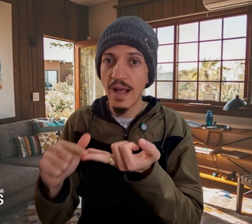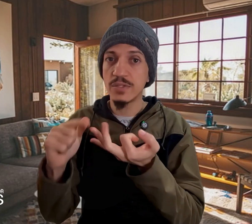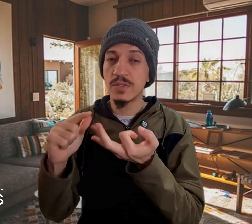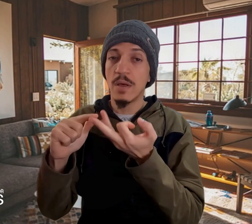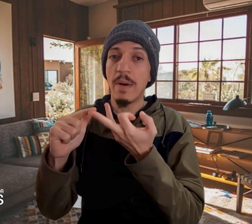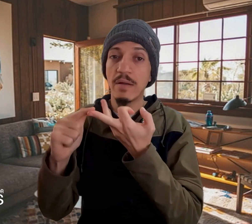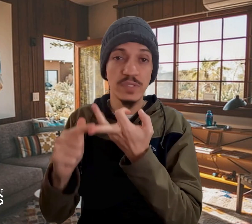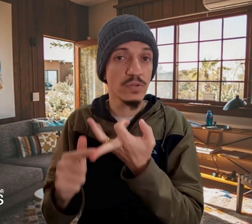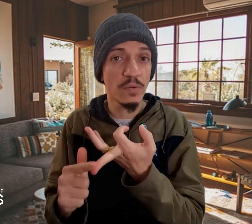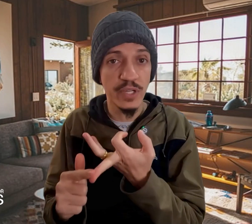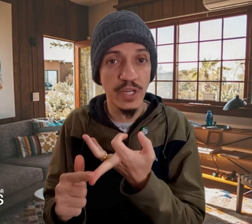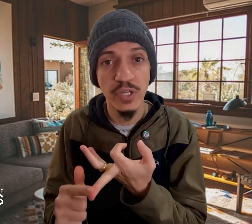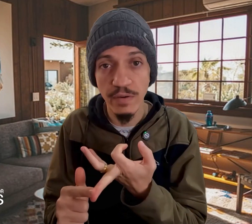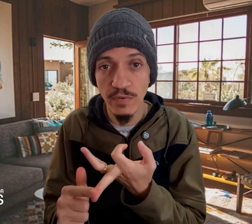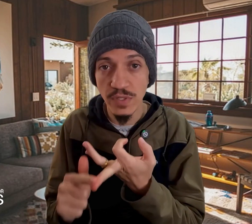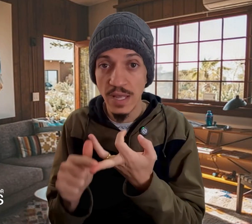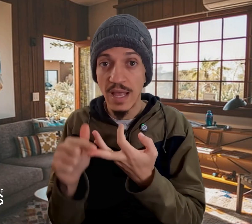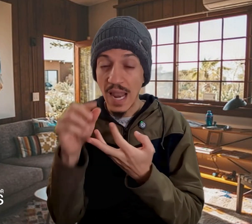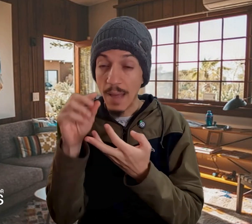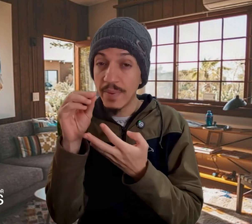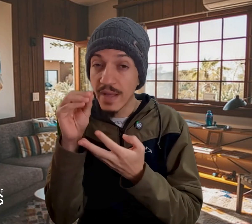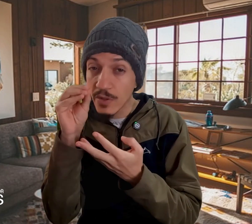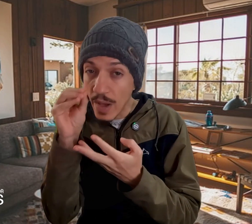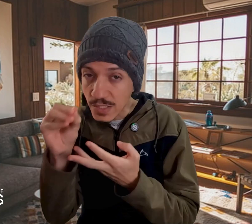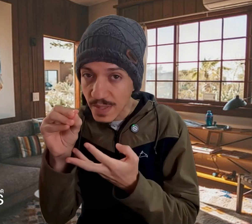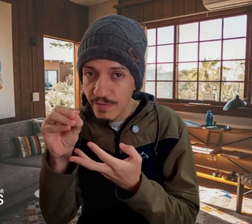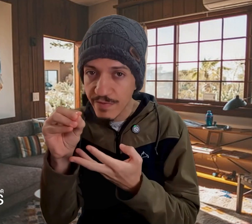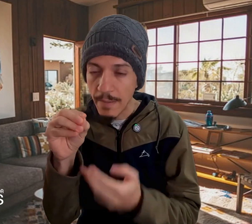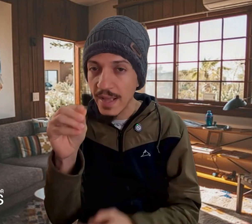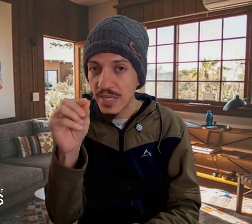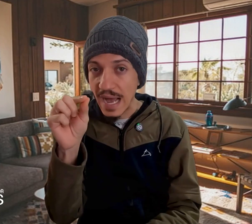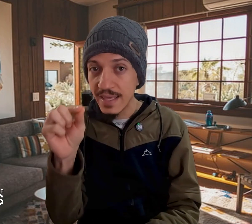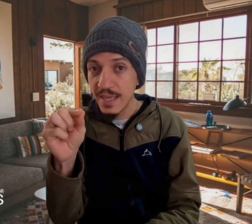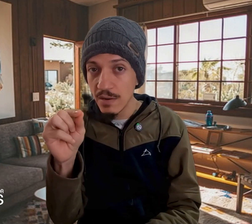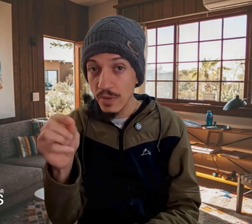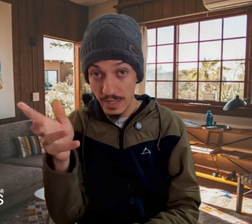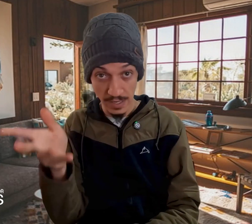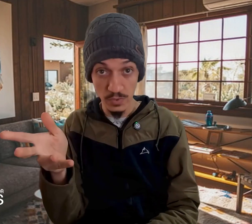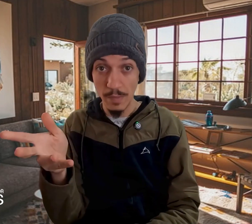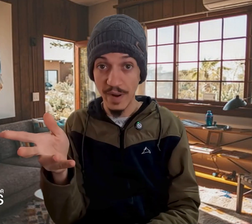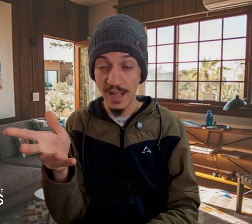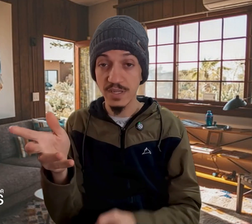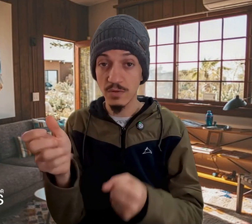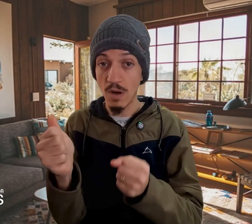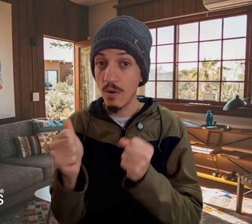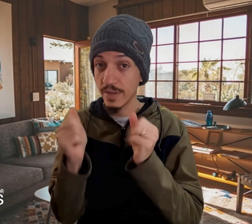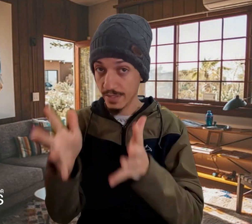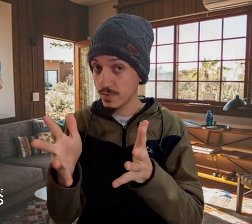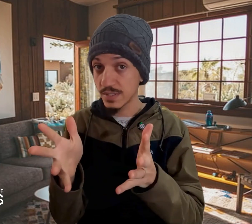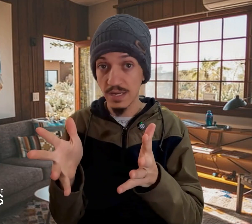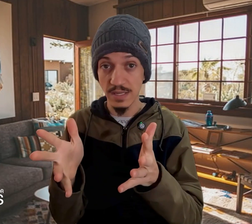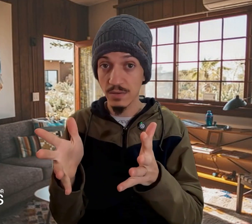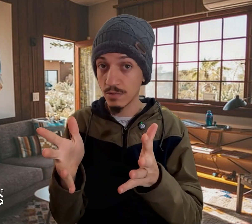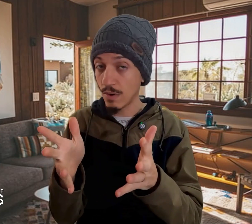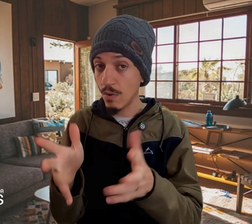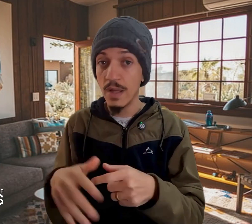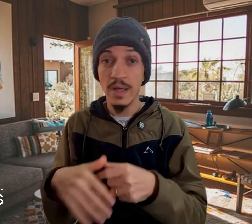necessidades, para os seus objetivos, lapidando especificamente aquilo que na sua prática atual, que na sua sinalização atual, que na